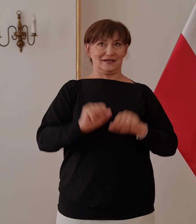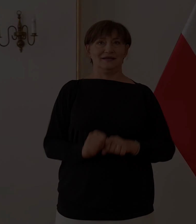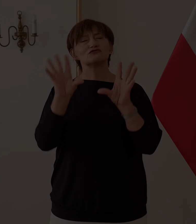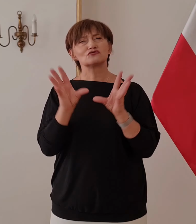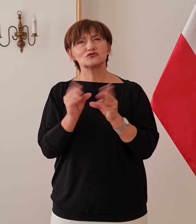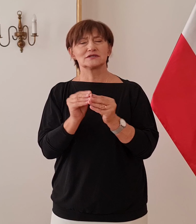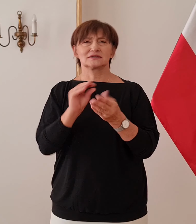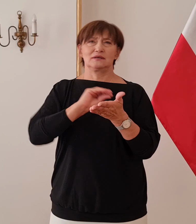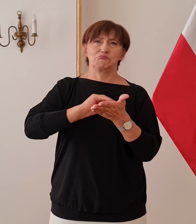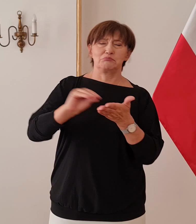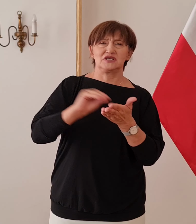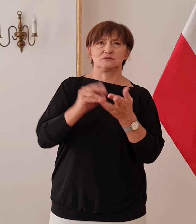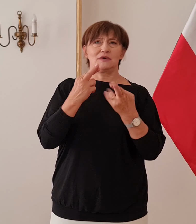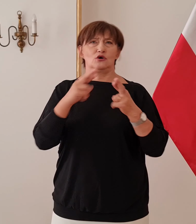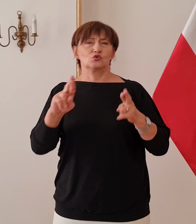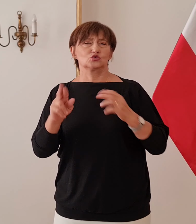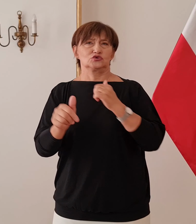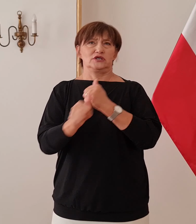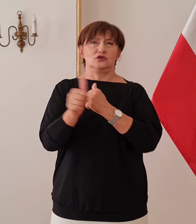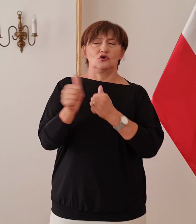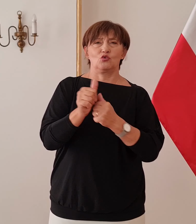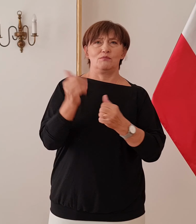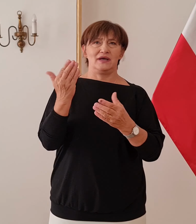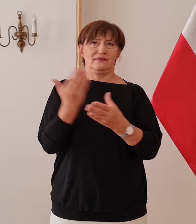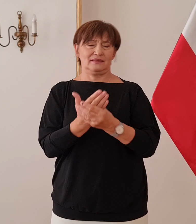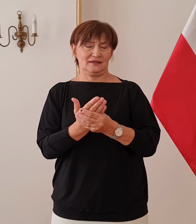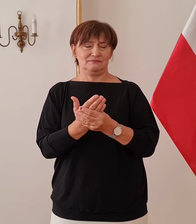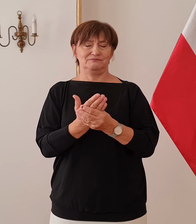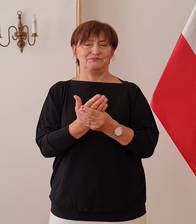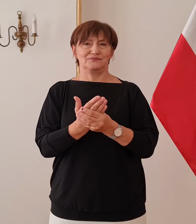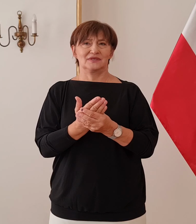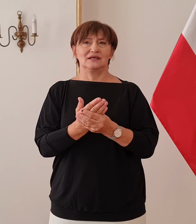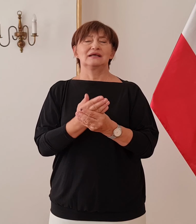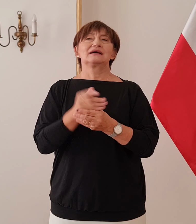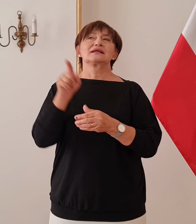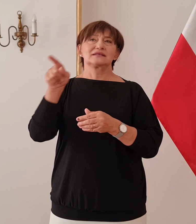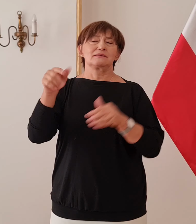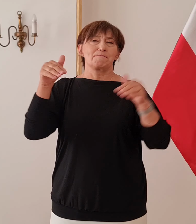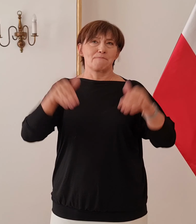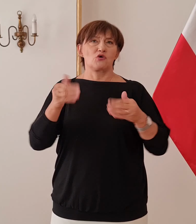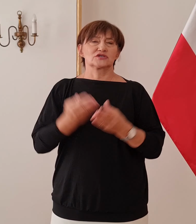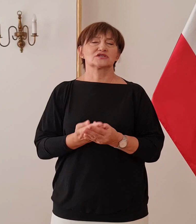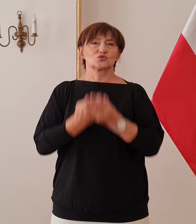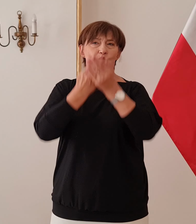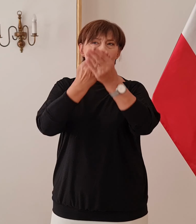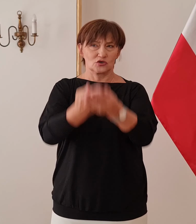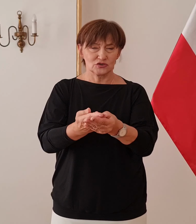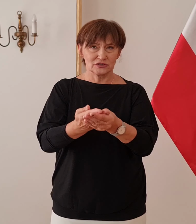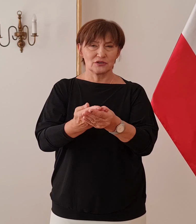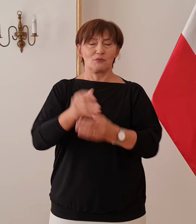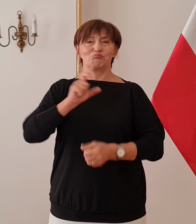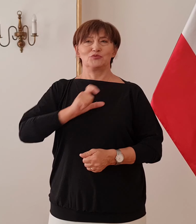Wszelkie dokumenty i pisma można złożyć w kancelarii, która